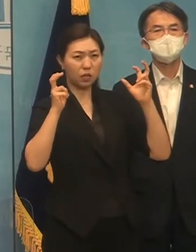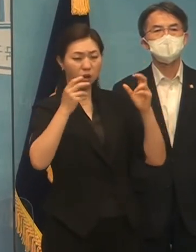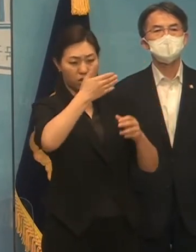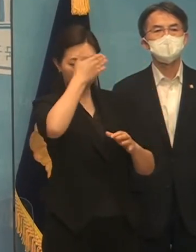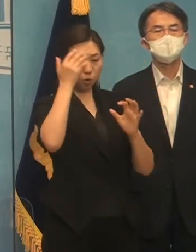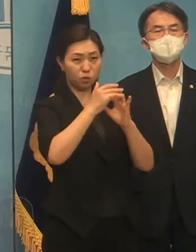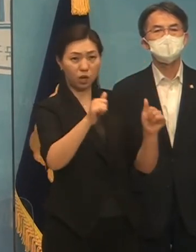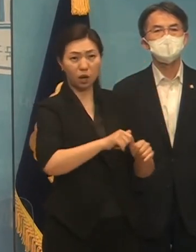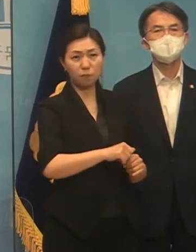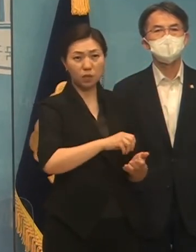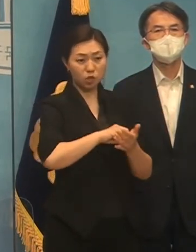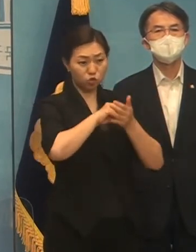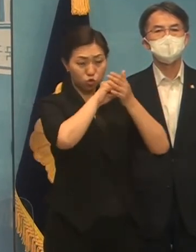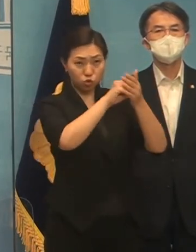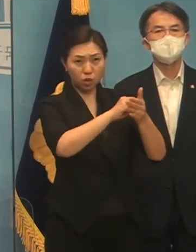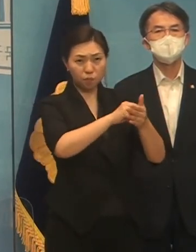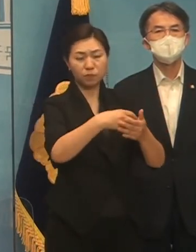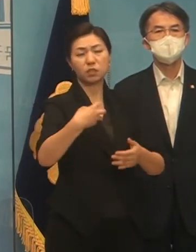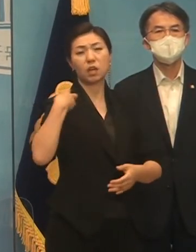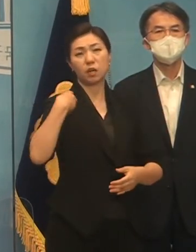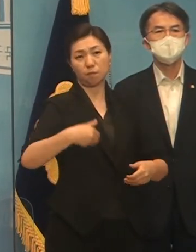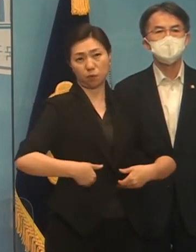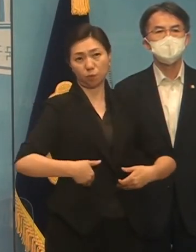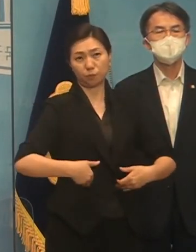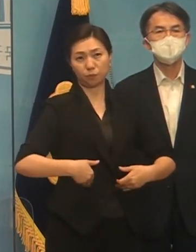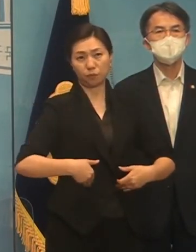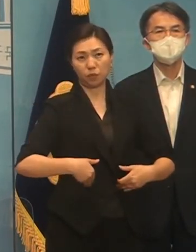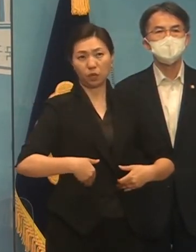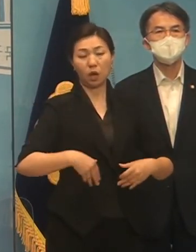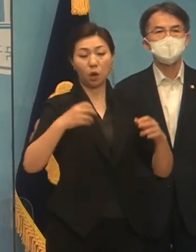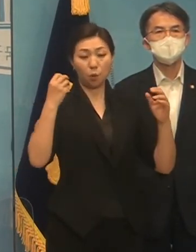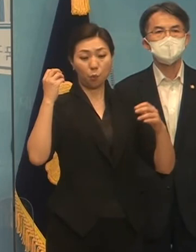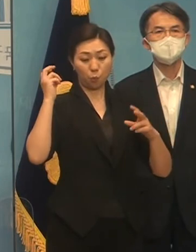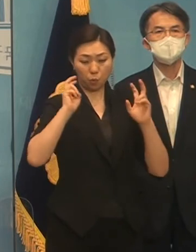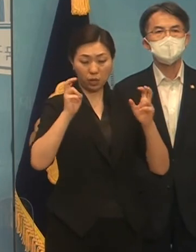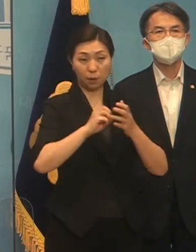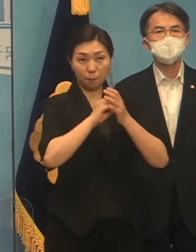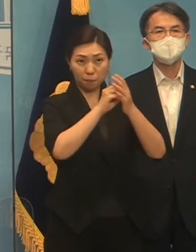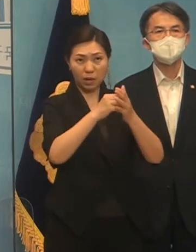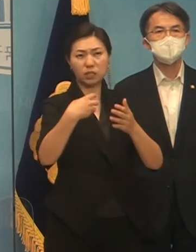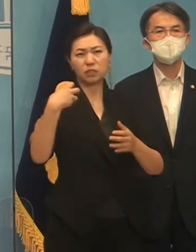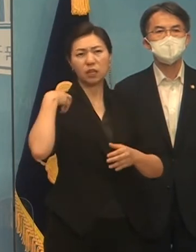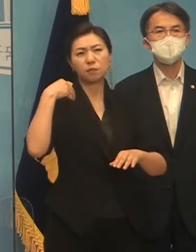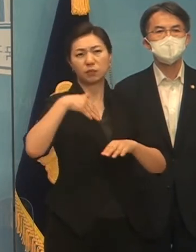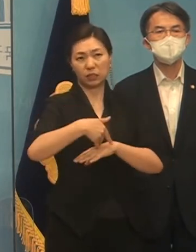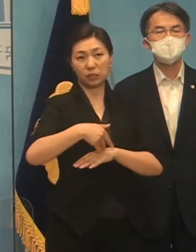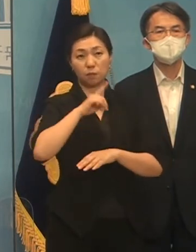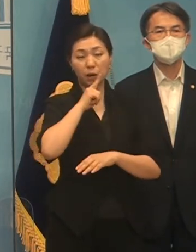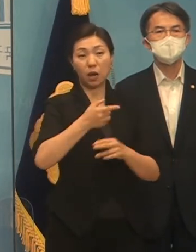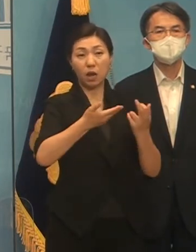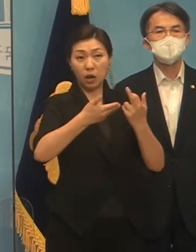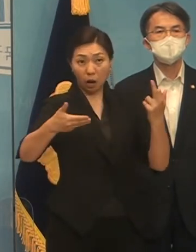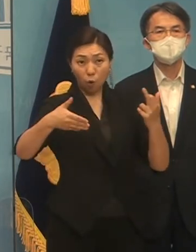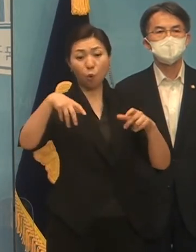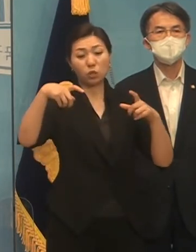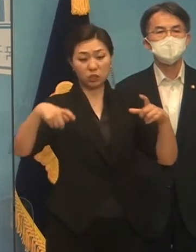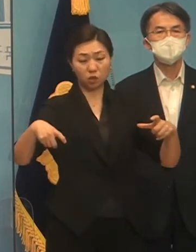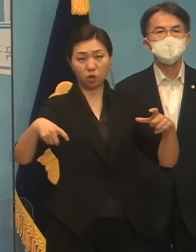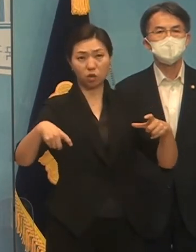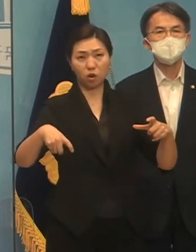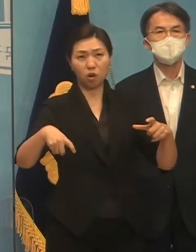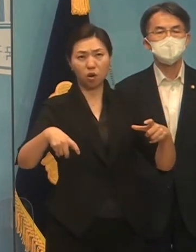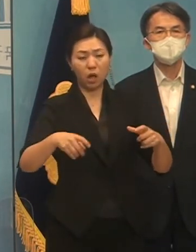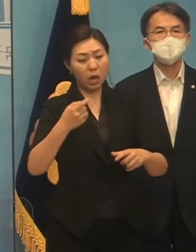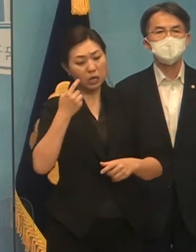이 정책을 취직 사회 책임제라고 명명했습니다. 강원도에서 이미 시행해서 큰 성과를 거두고